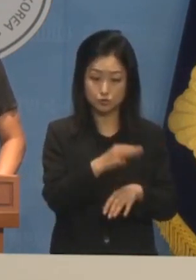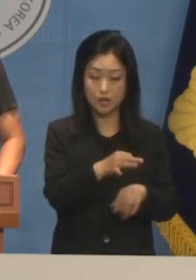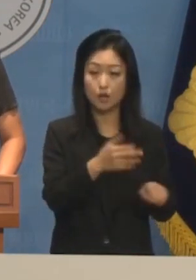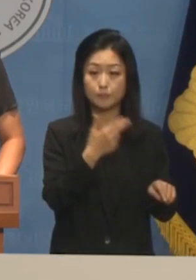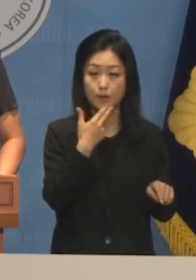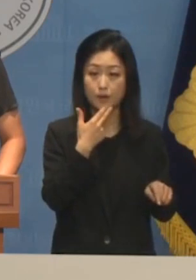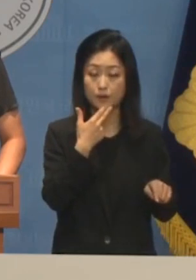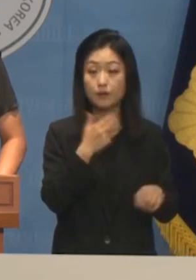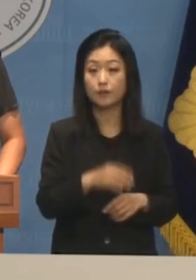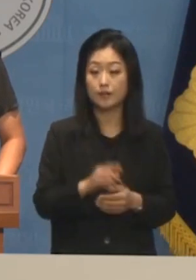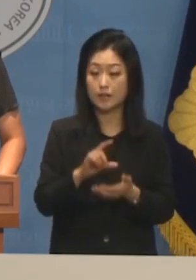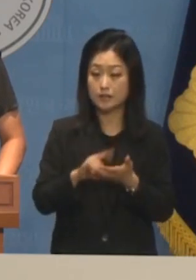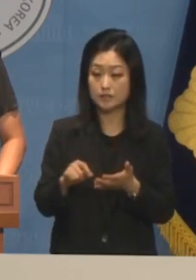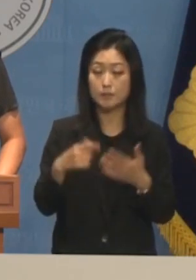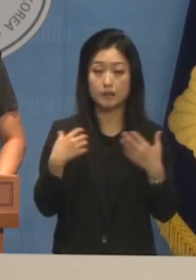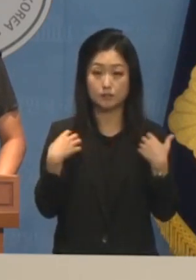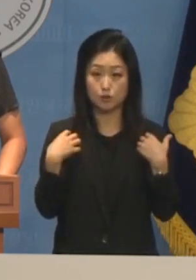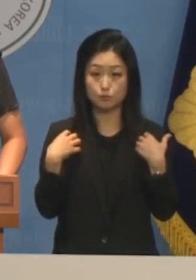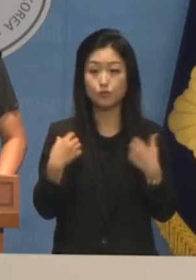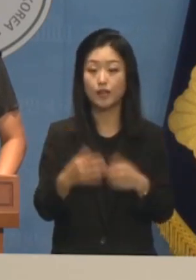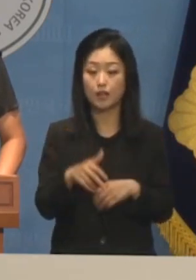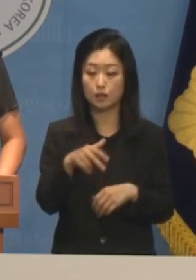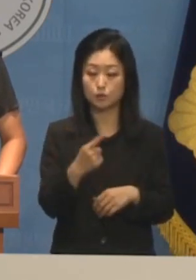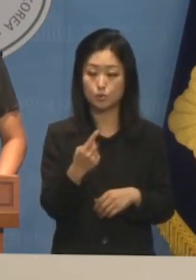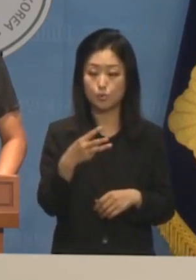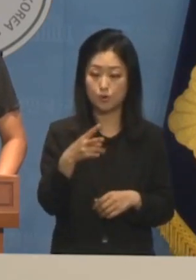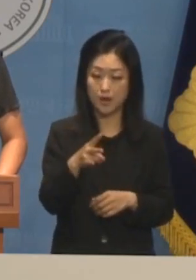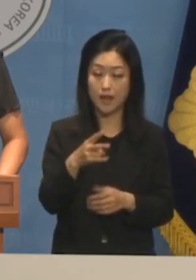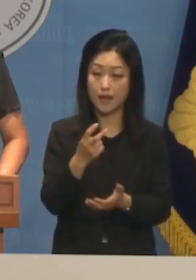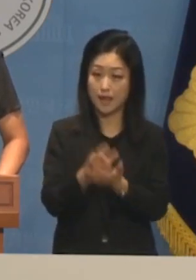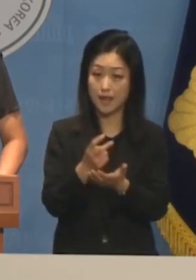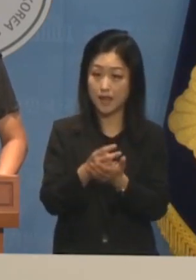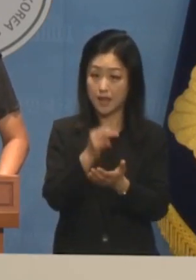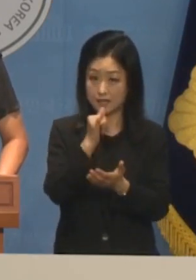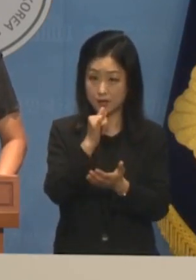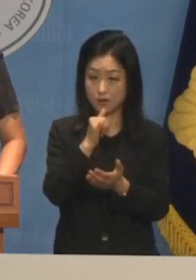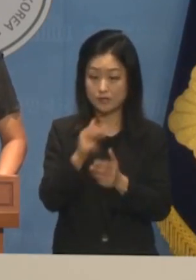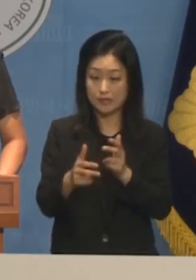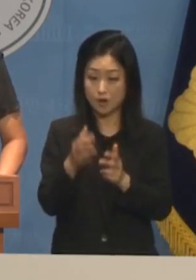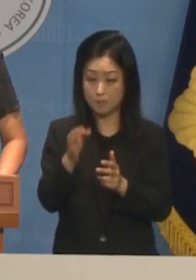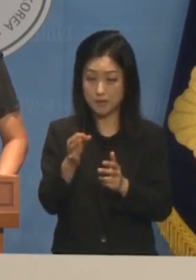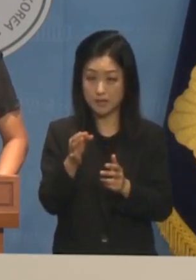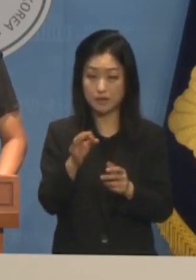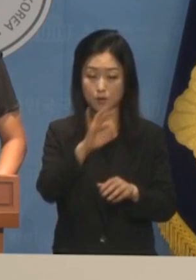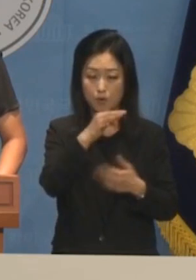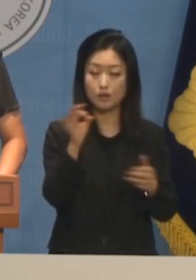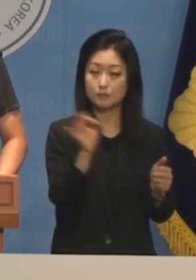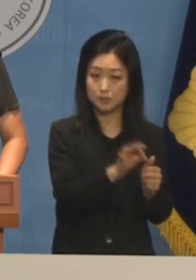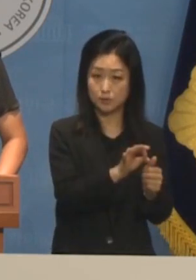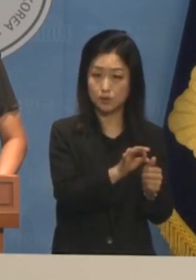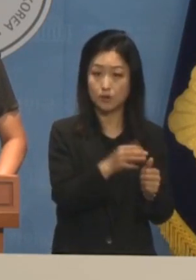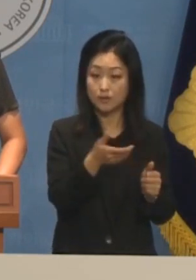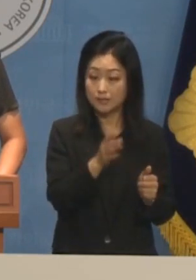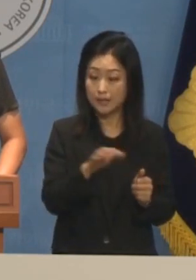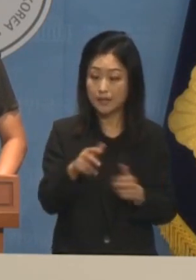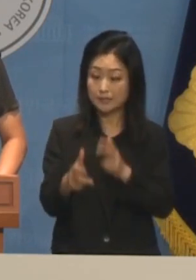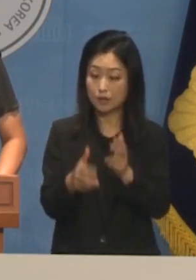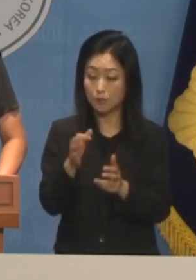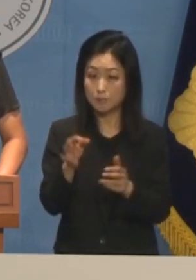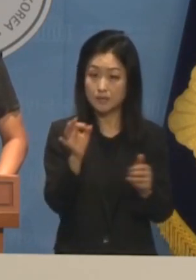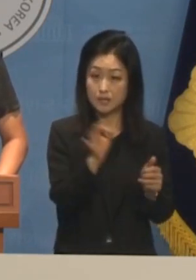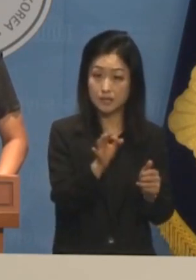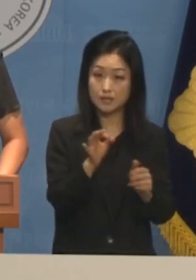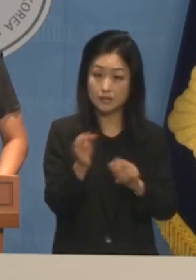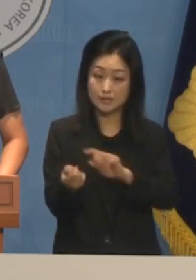지자체 공무직은 그나마 조례 등을 통해 사업비가 아닌 인건비로 편성이 됩니다. 하지만 인건비가 어떻게 편성되는지,